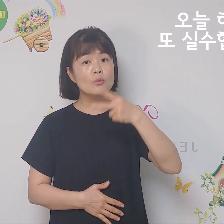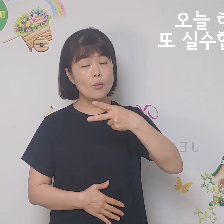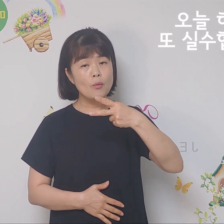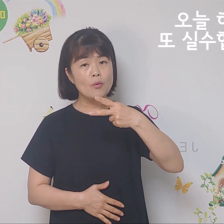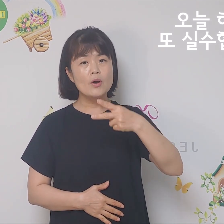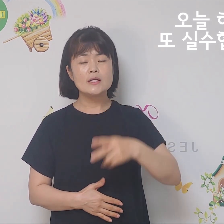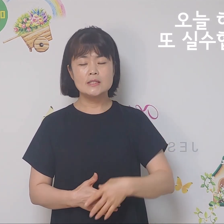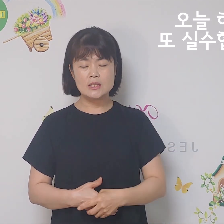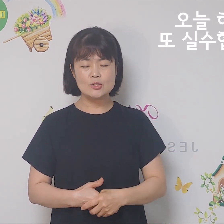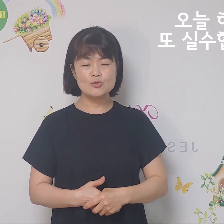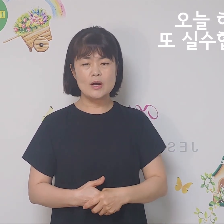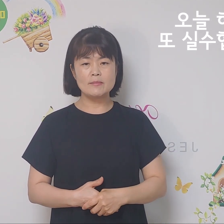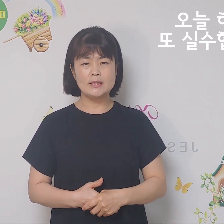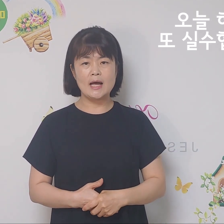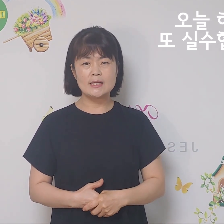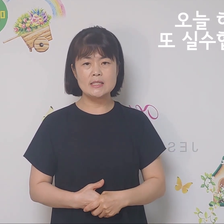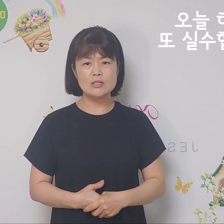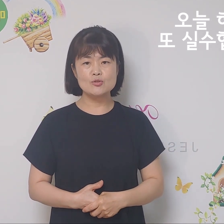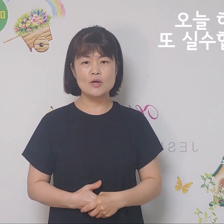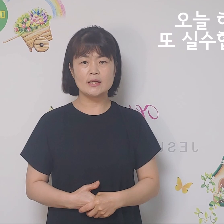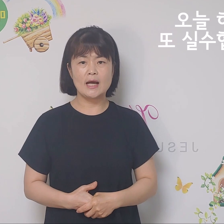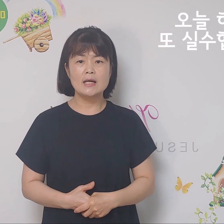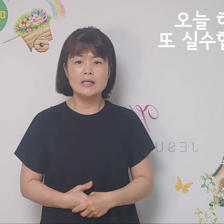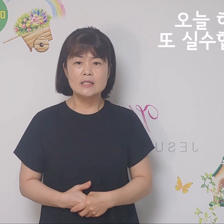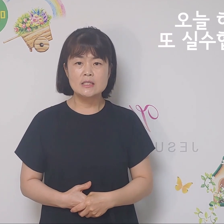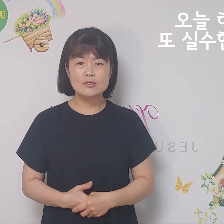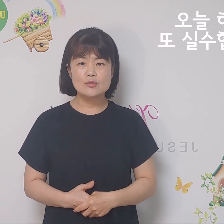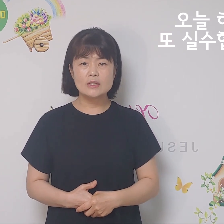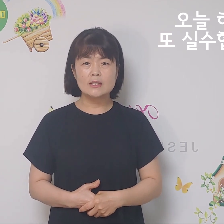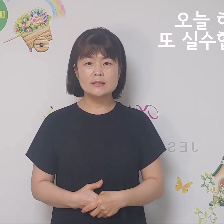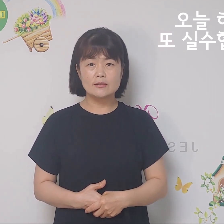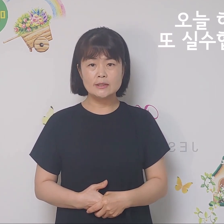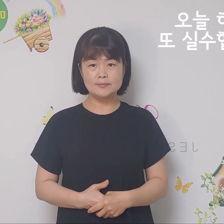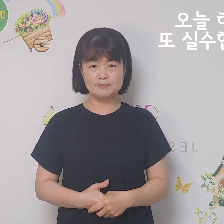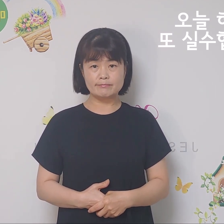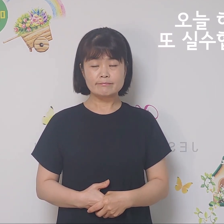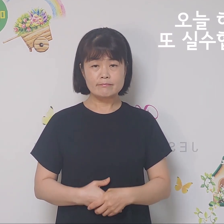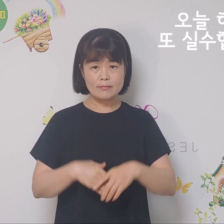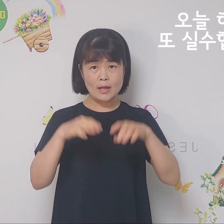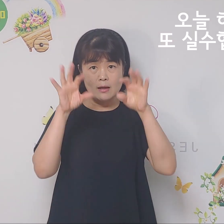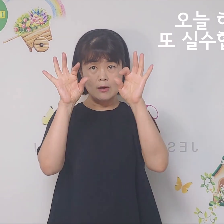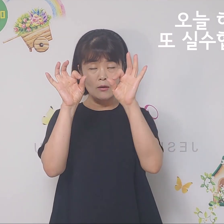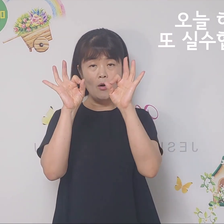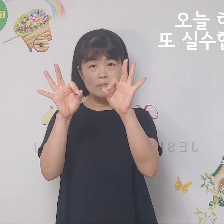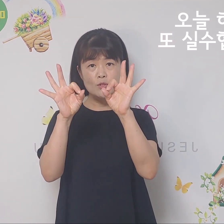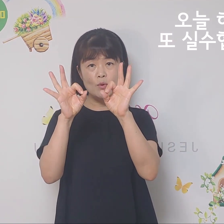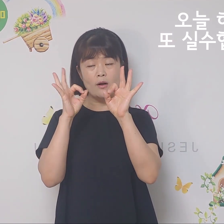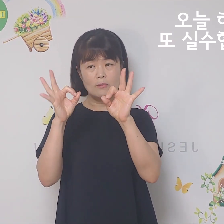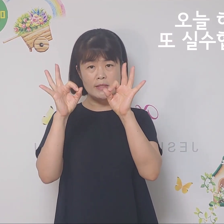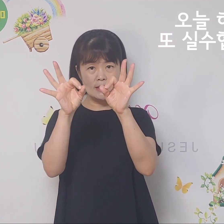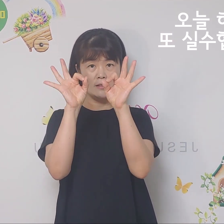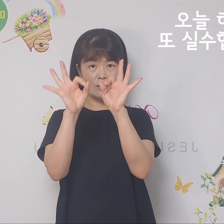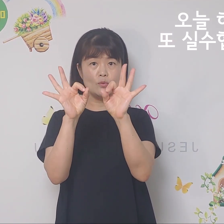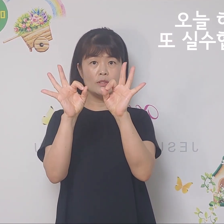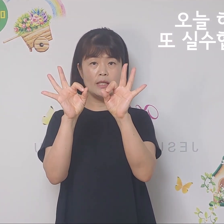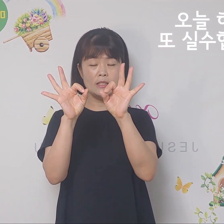또 실수합니다. 실수하다. 실수하다는 거는 엄지와 검지를 이렇게 손을